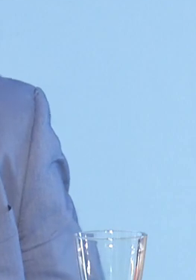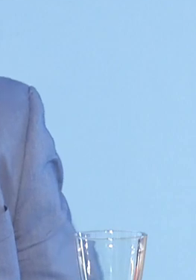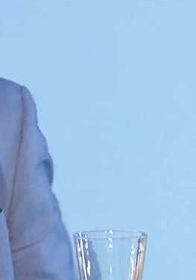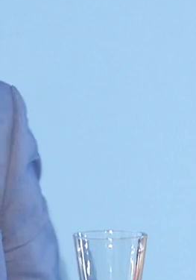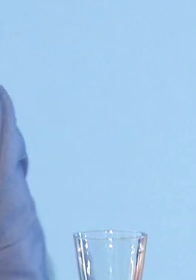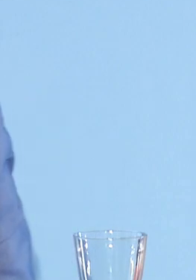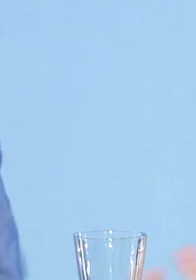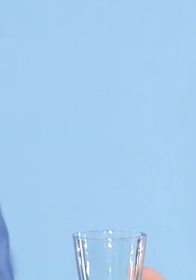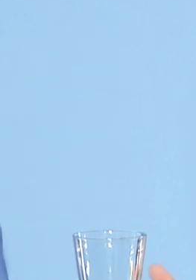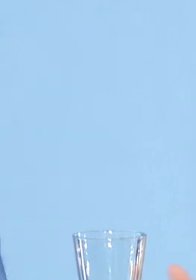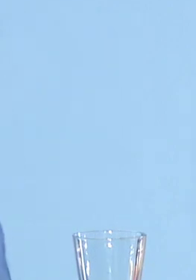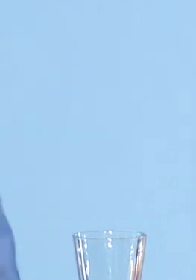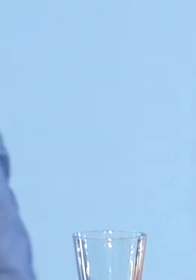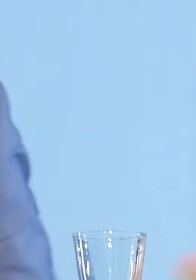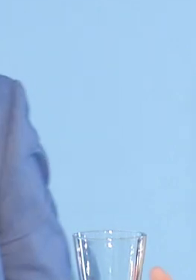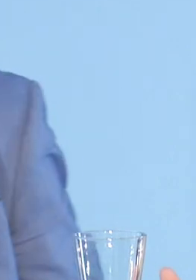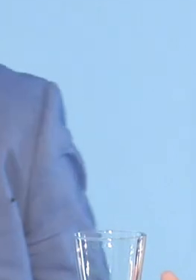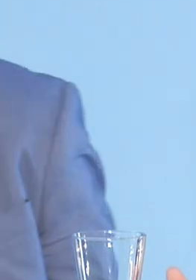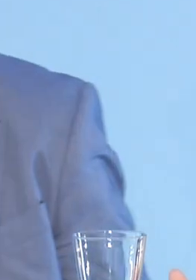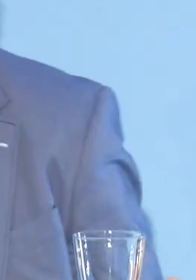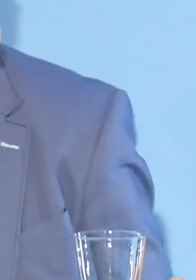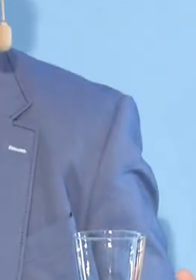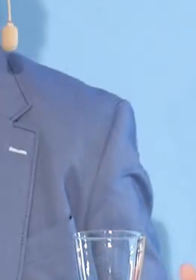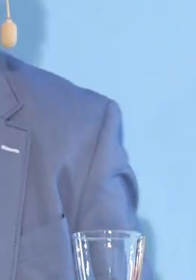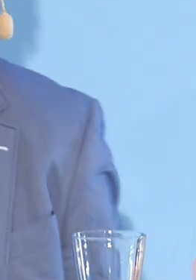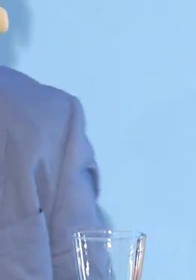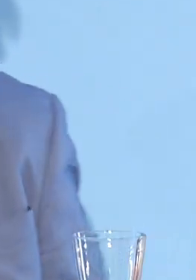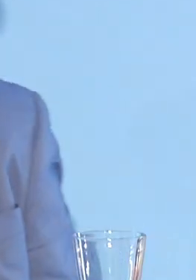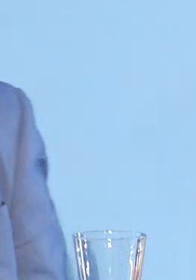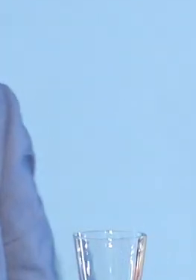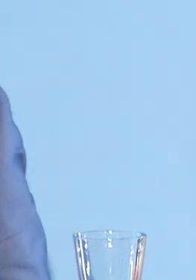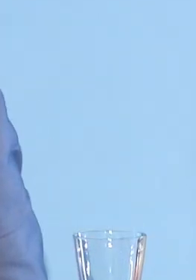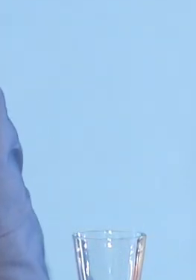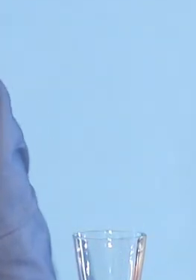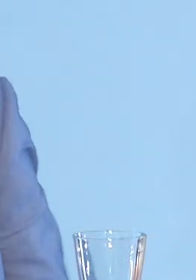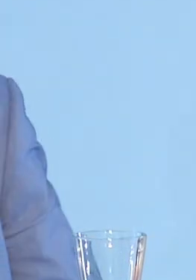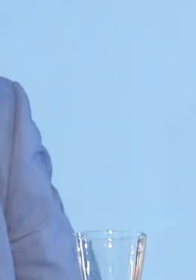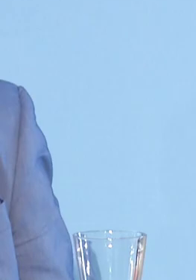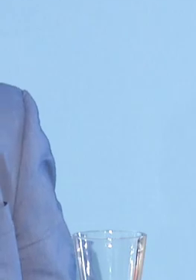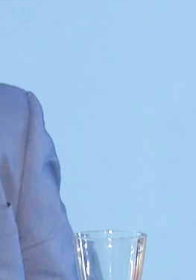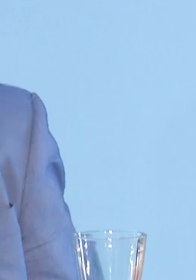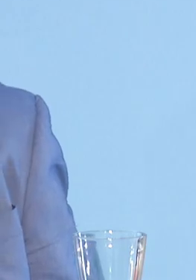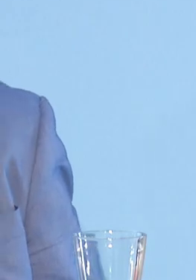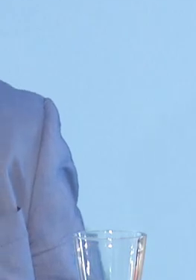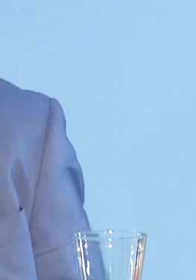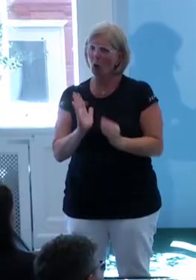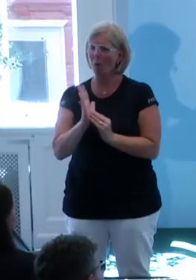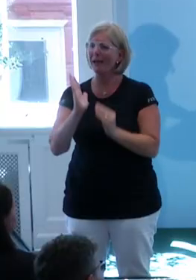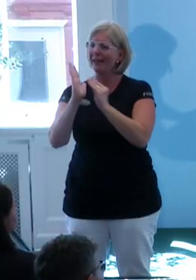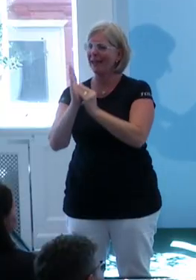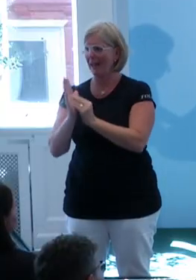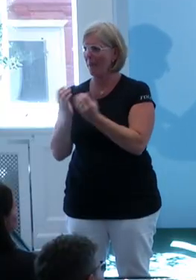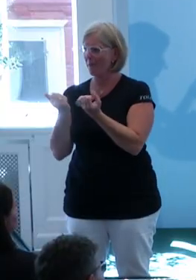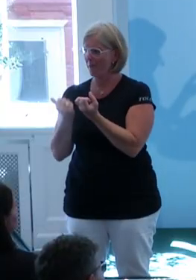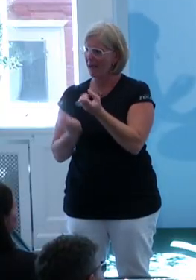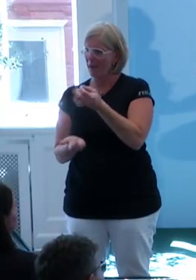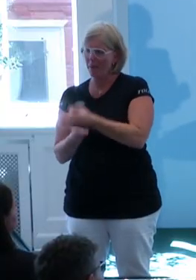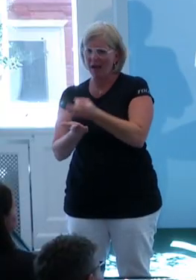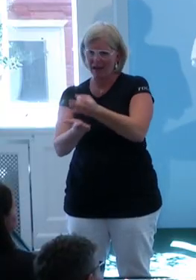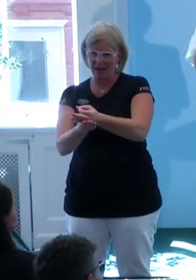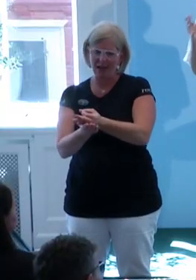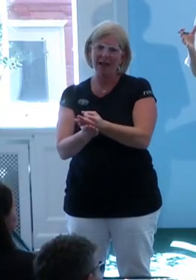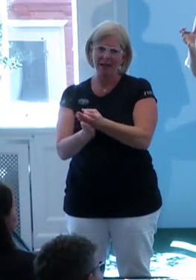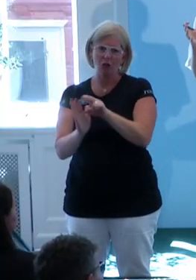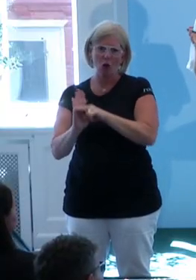för cykel. Vi har också en cykelparkeringsnorm som kompletterar vår bilparkeringsnorm. Men menar du där att när ni bygger nytt på Brunnshög,